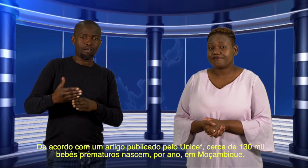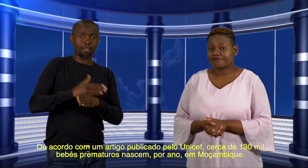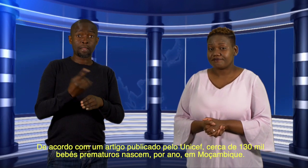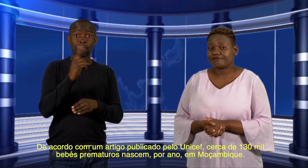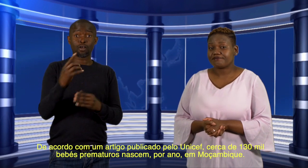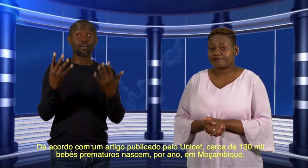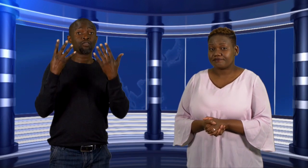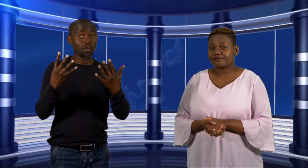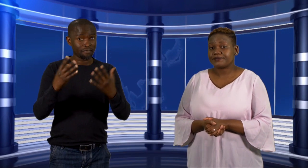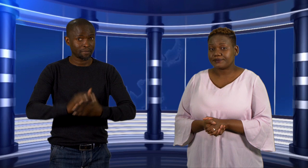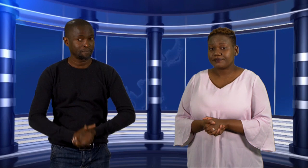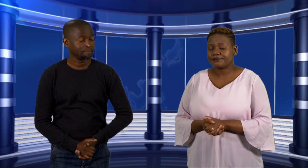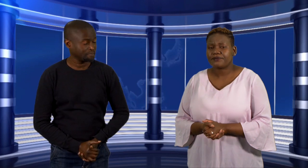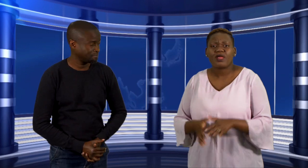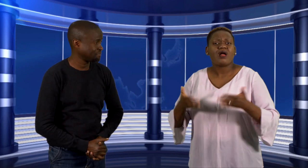Moçambique.